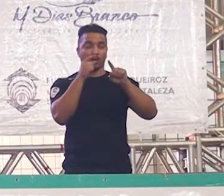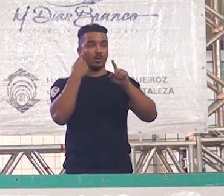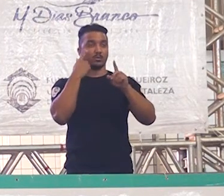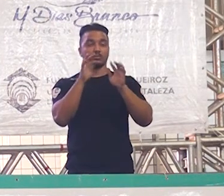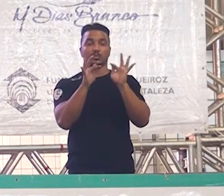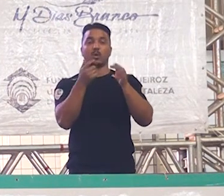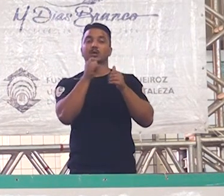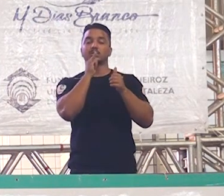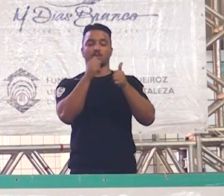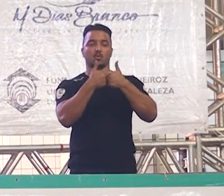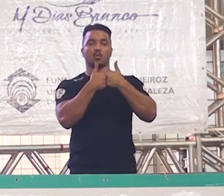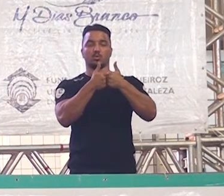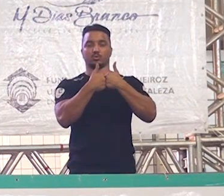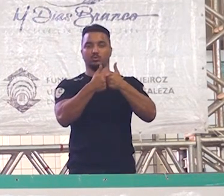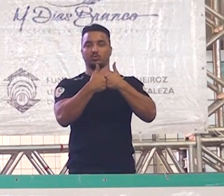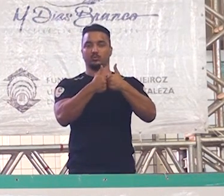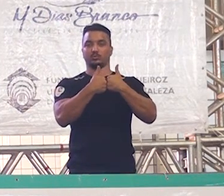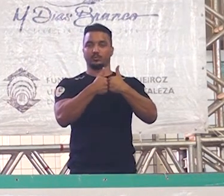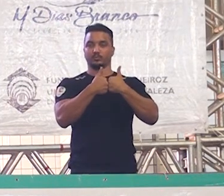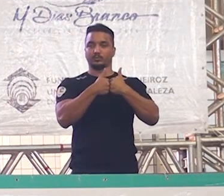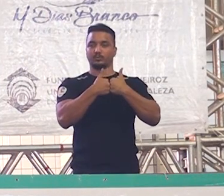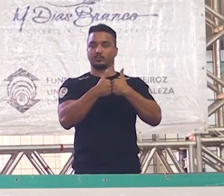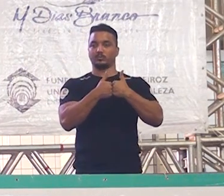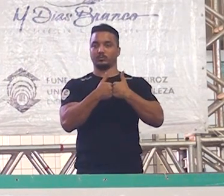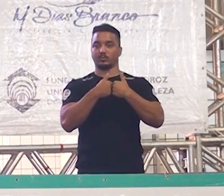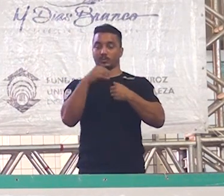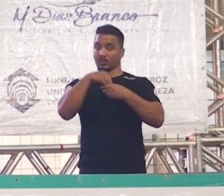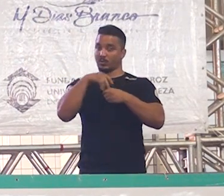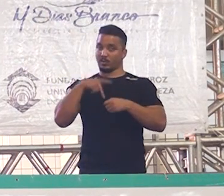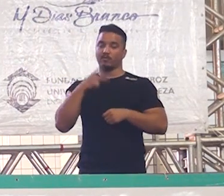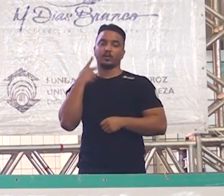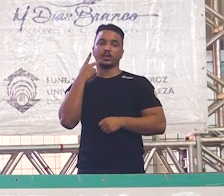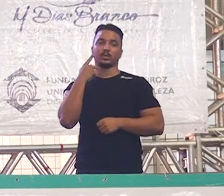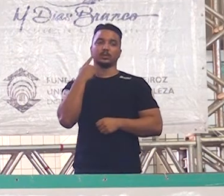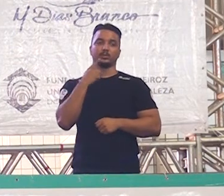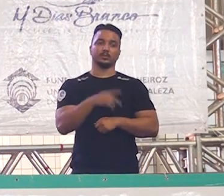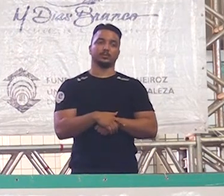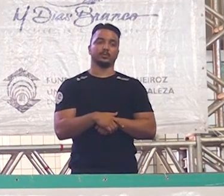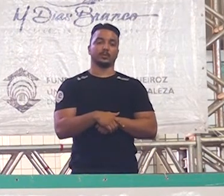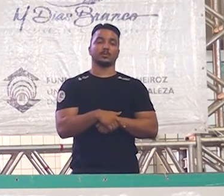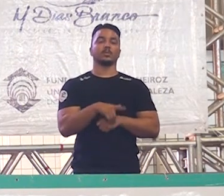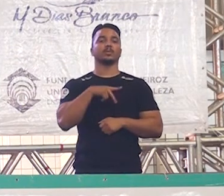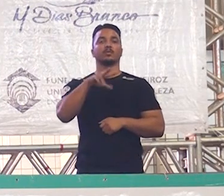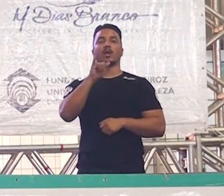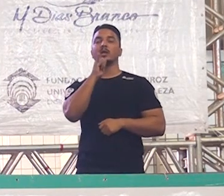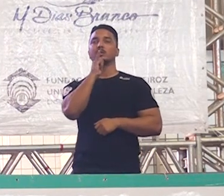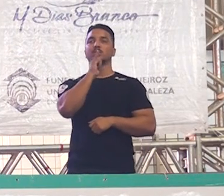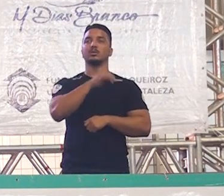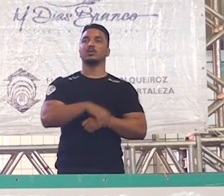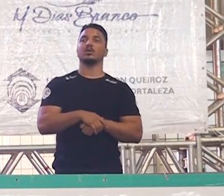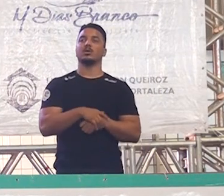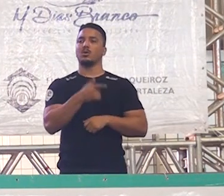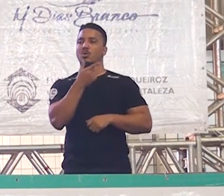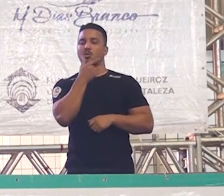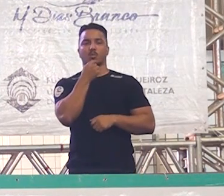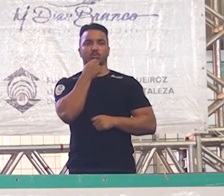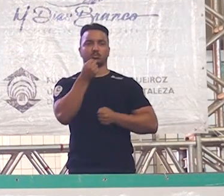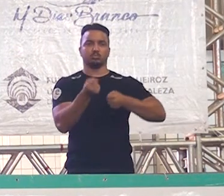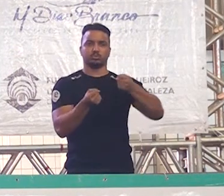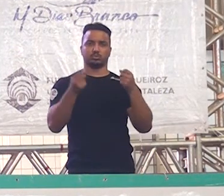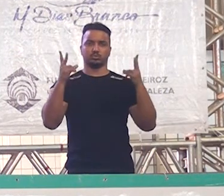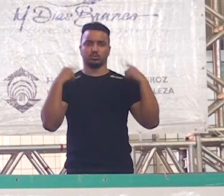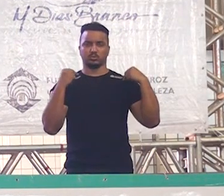agora de ônibus, dentro de Fortaleza. E você vai pegar aquele motorista que o cara